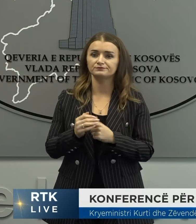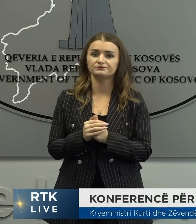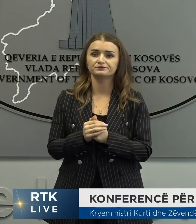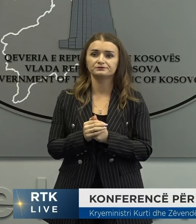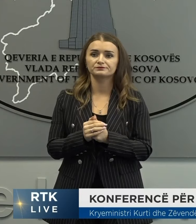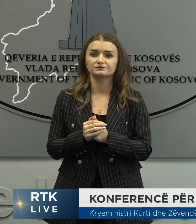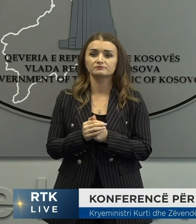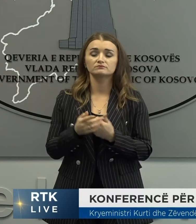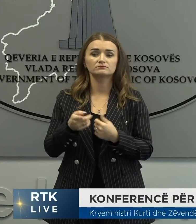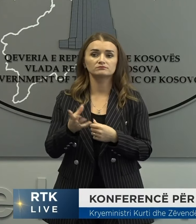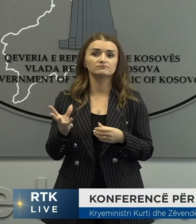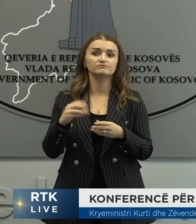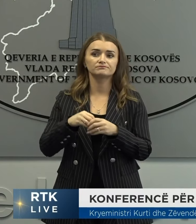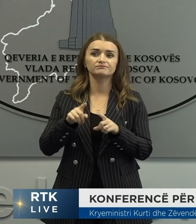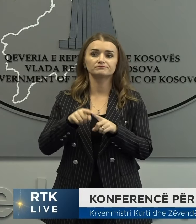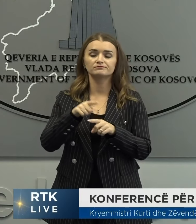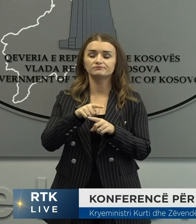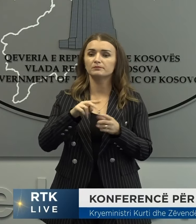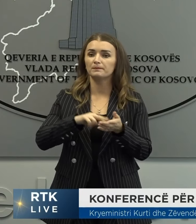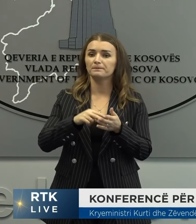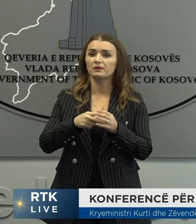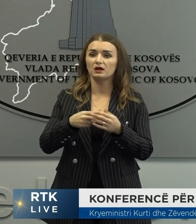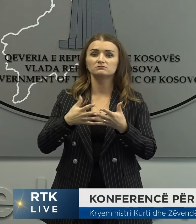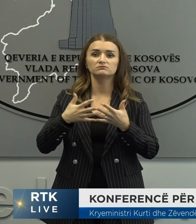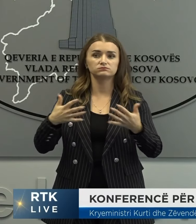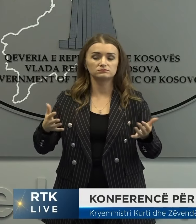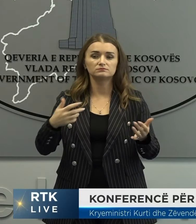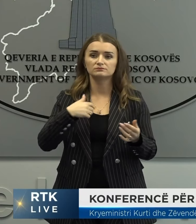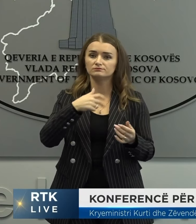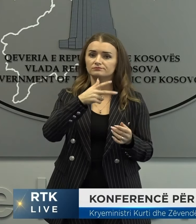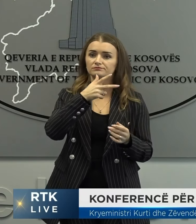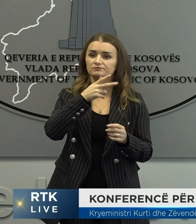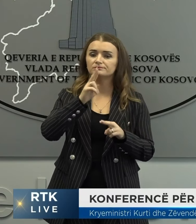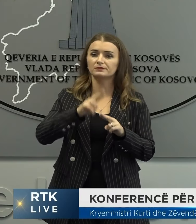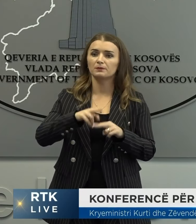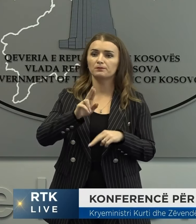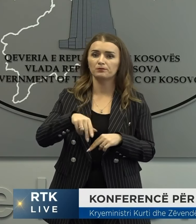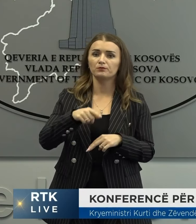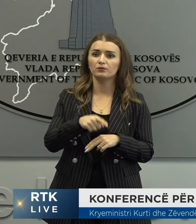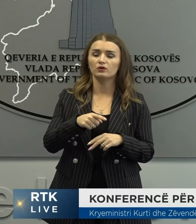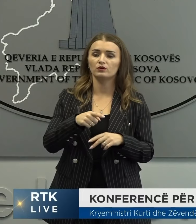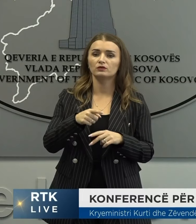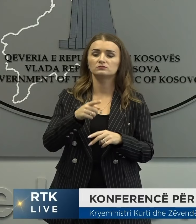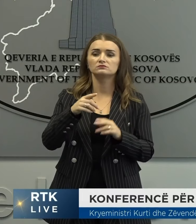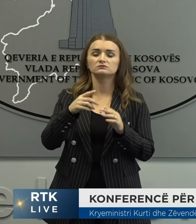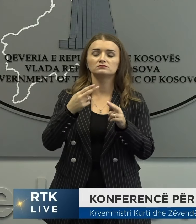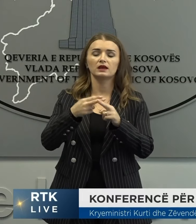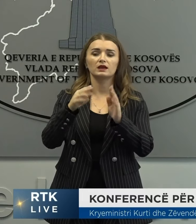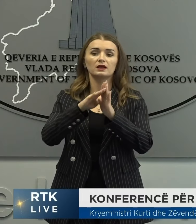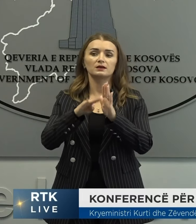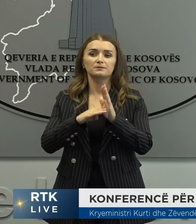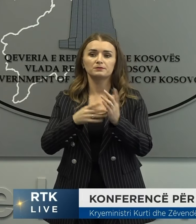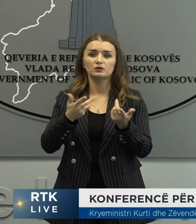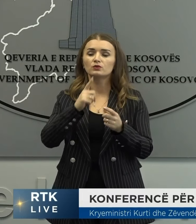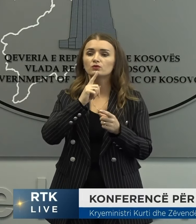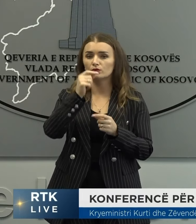të planit të rritjes, është aprovuar edhe lista e projekteve indikative me të cilat pastaj aplikojmë në